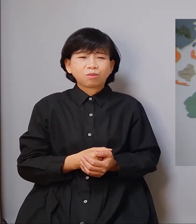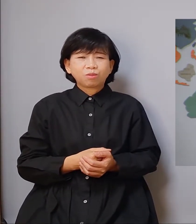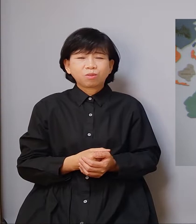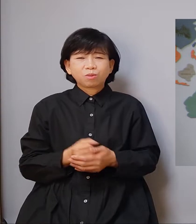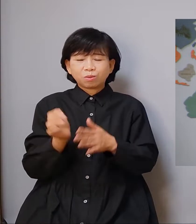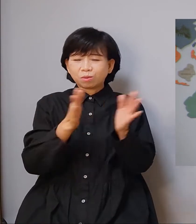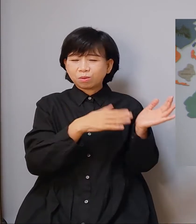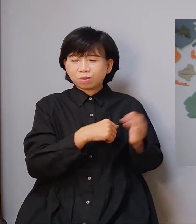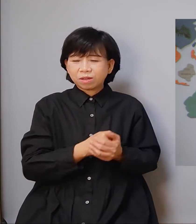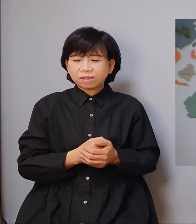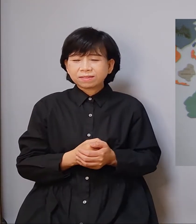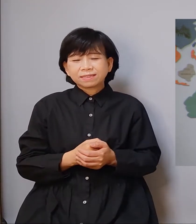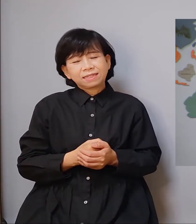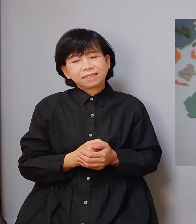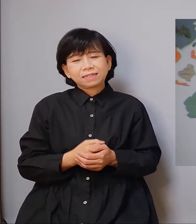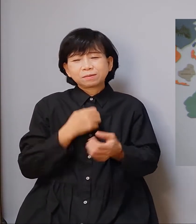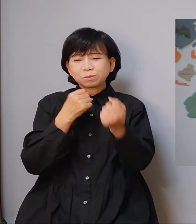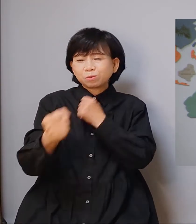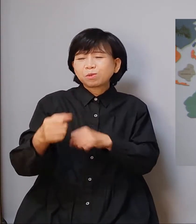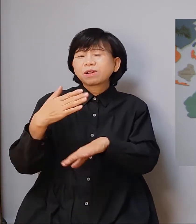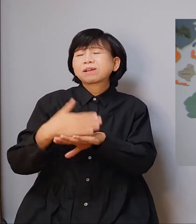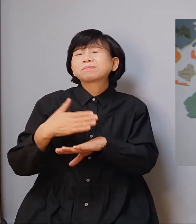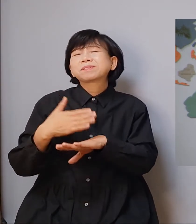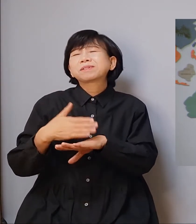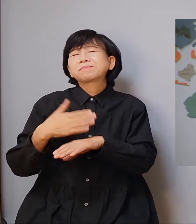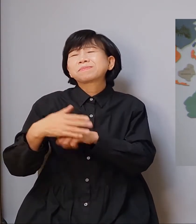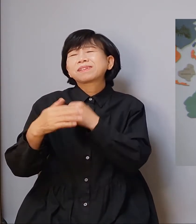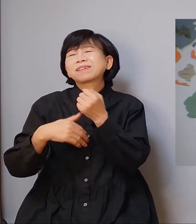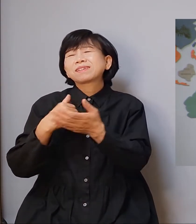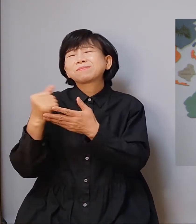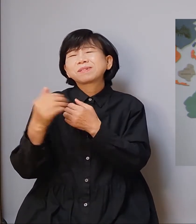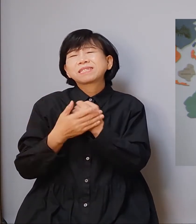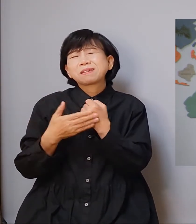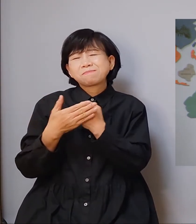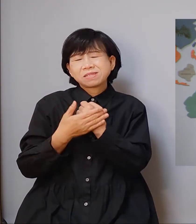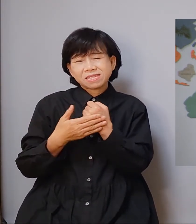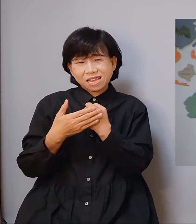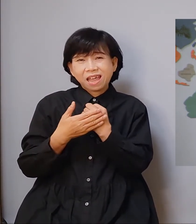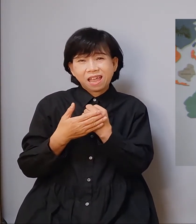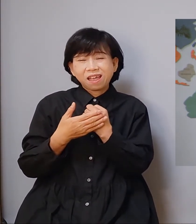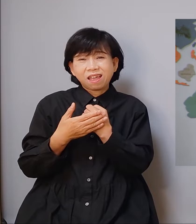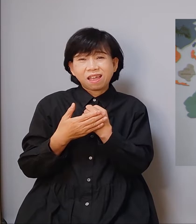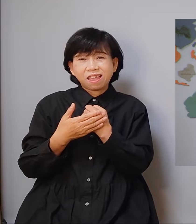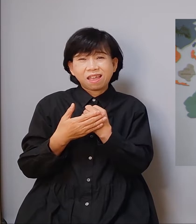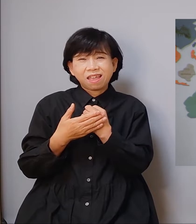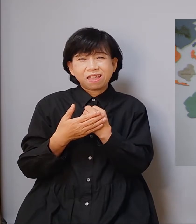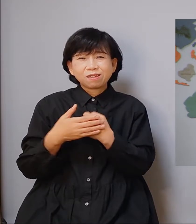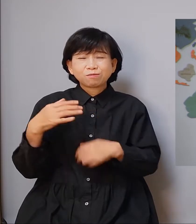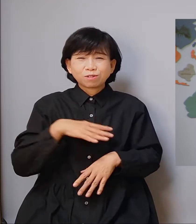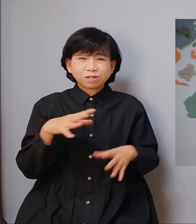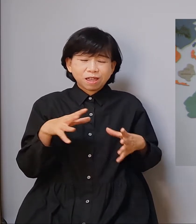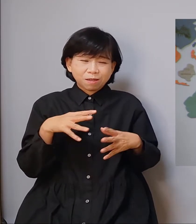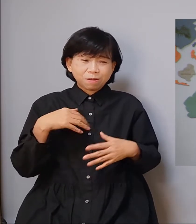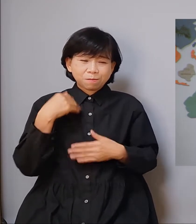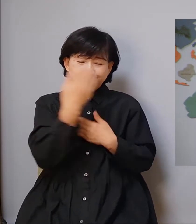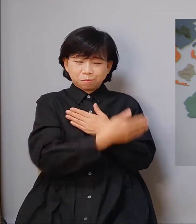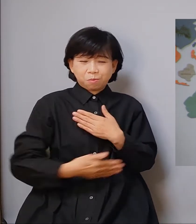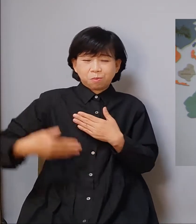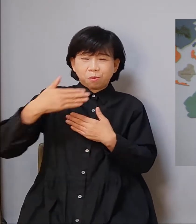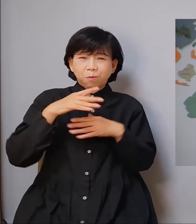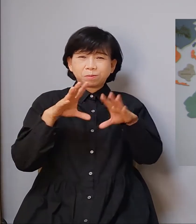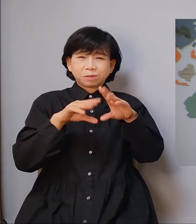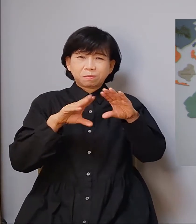하나님의 은혜입니다 라는 것들이 꽉 누르면 우리가 머금고 있는 것들이 나올 수가